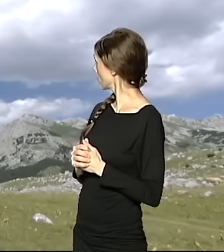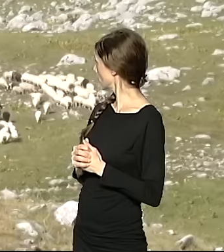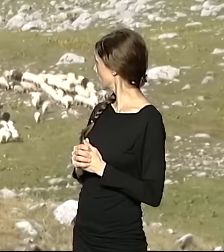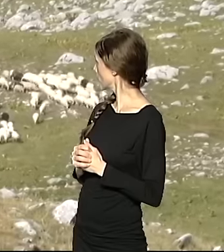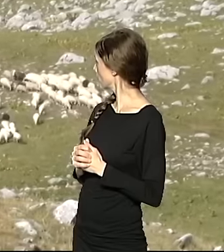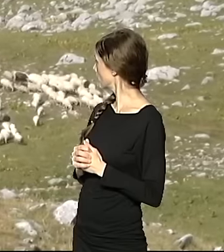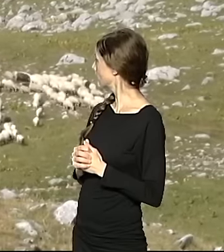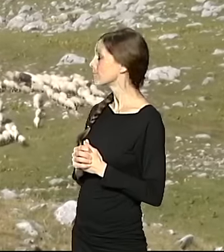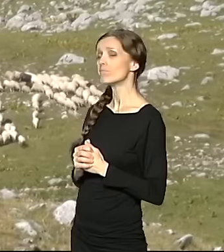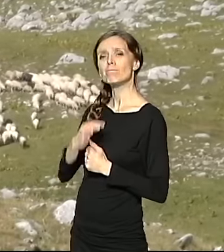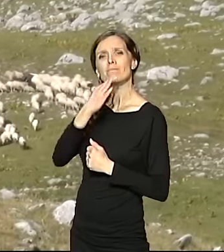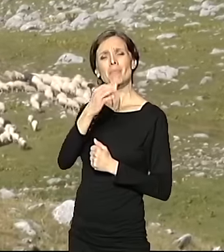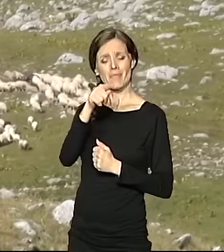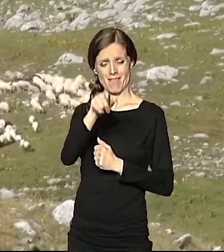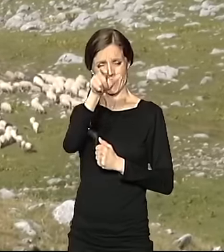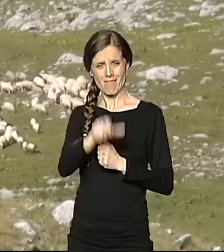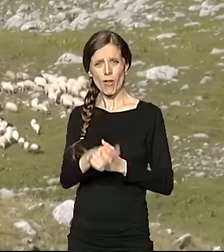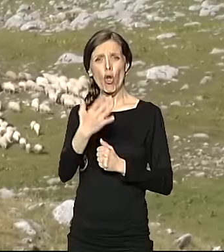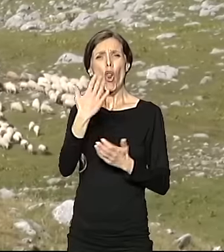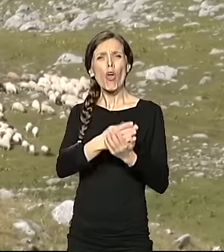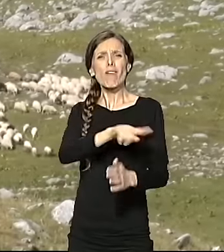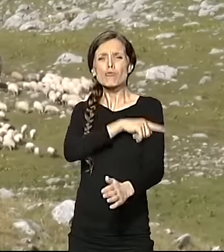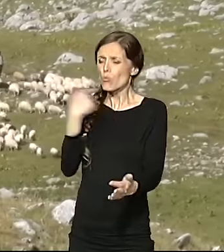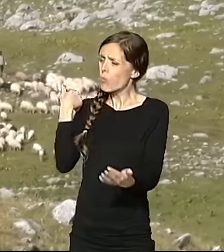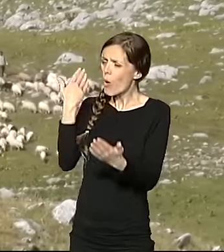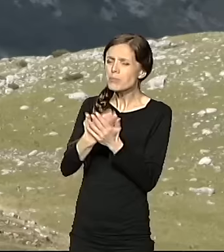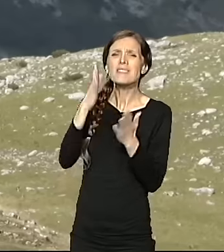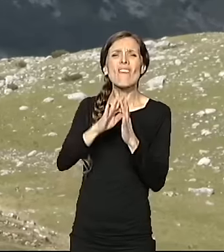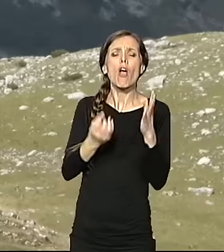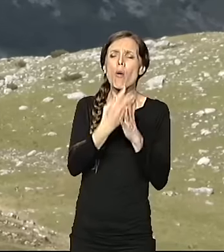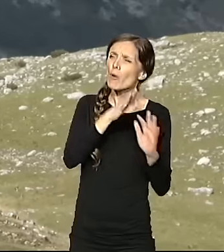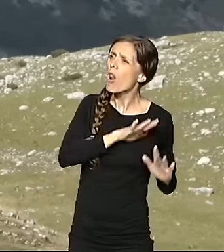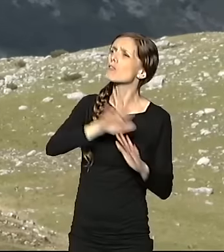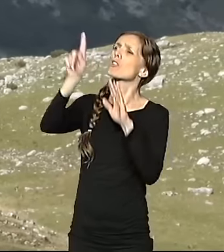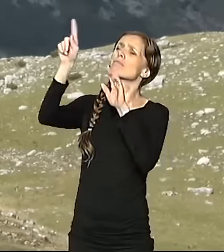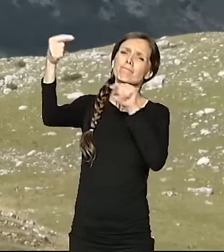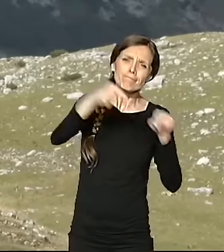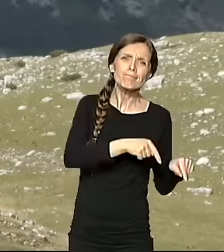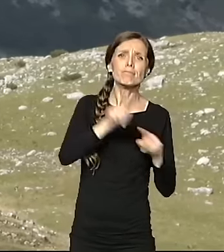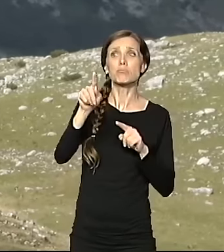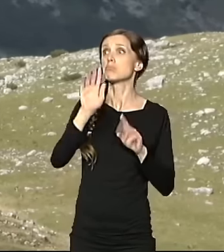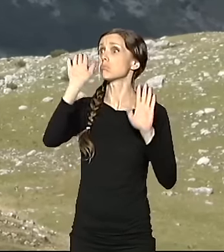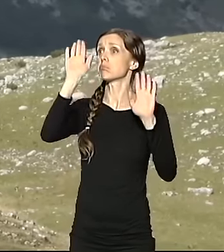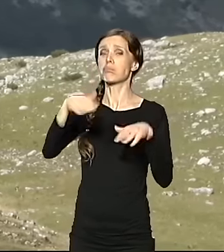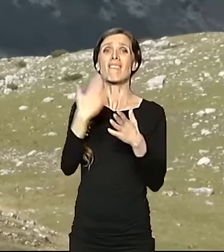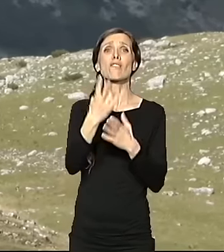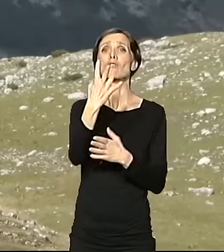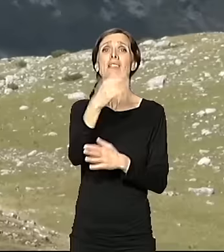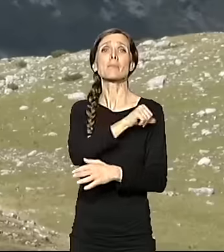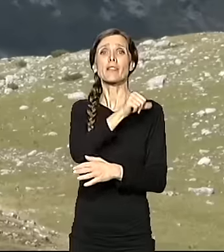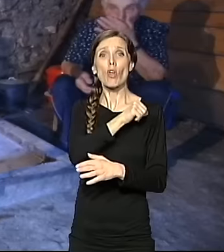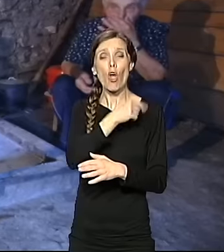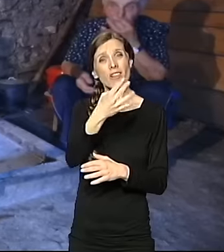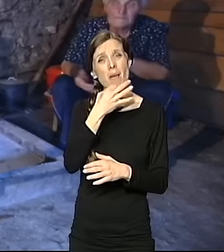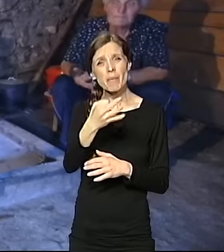Koliko godina se već uzdižete na Katun? Boga mi dosta. Oko 25 godina ja dolazim. Je li vam posle toliko